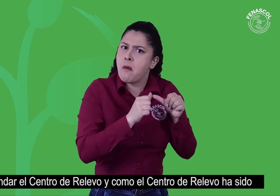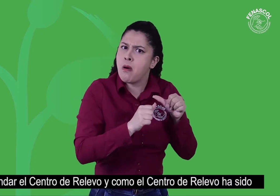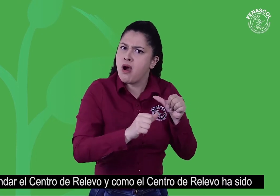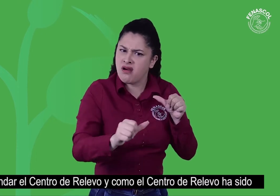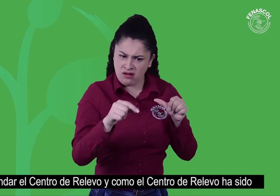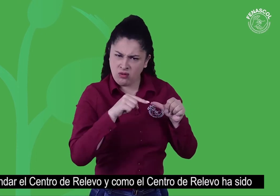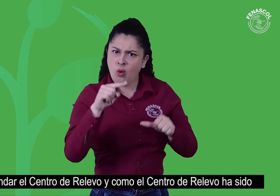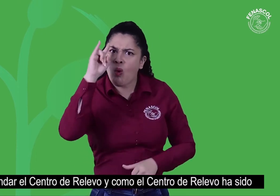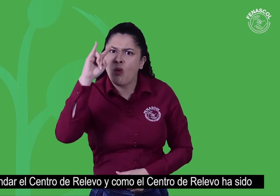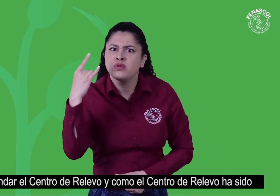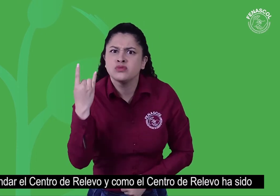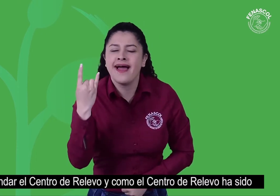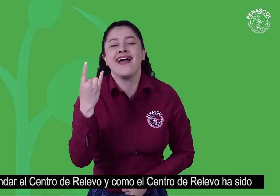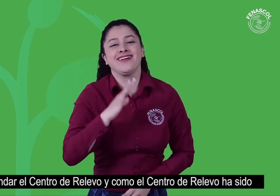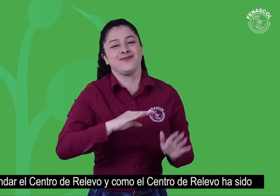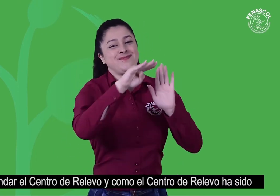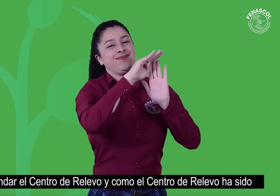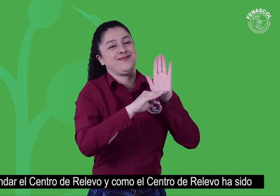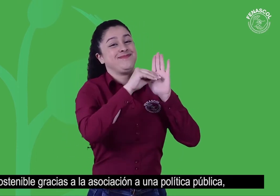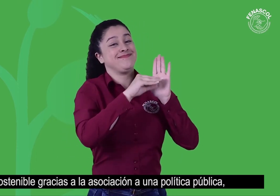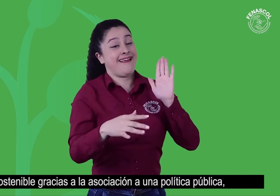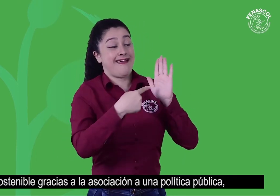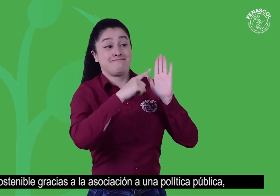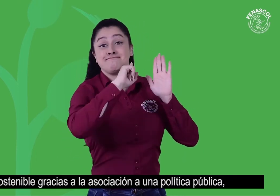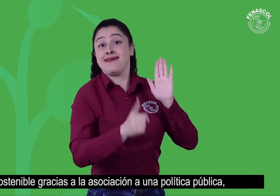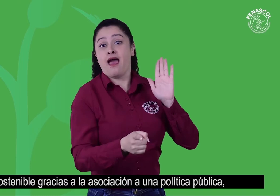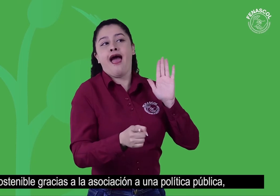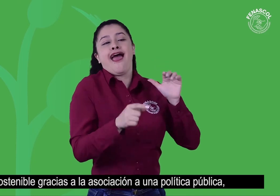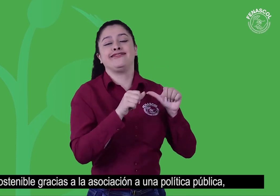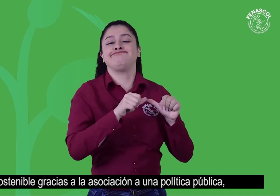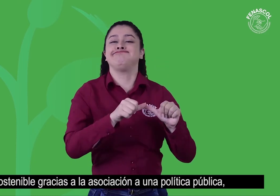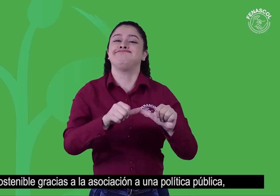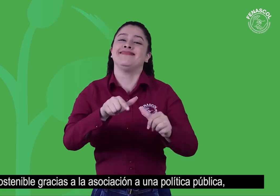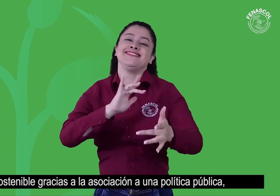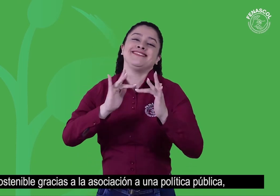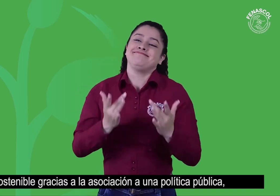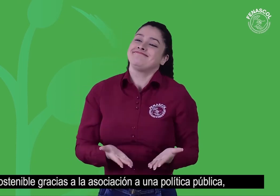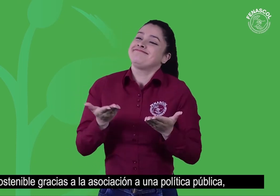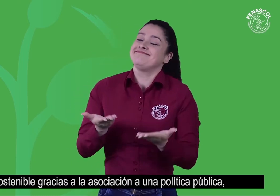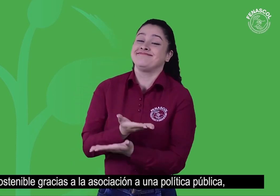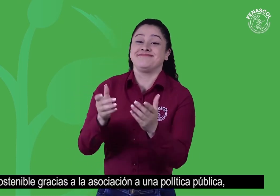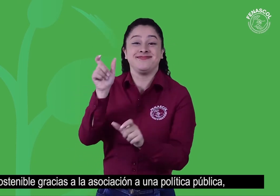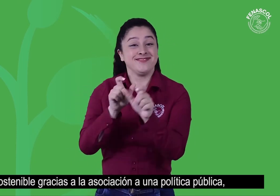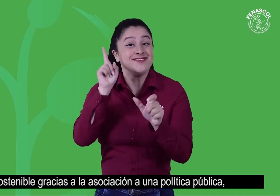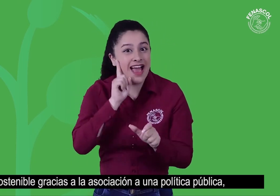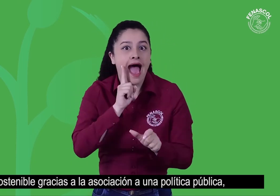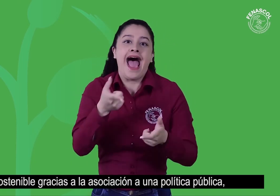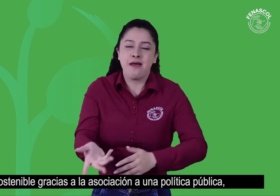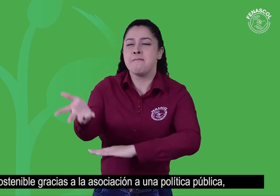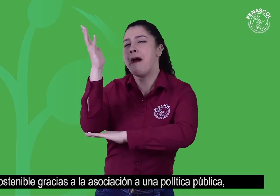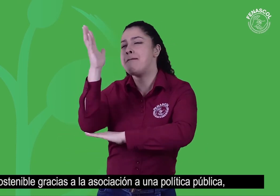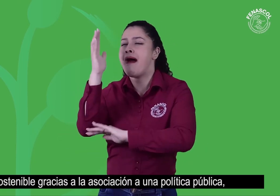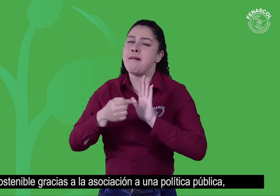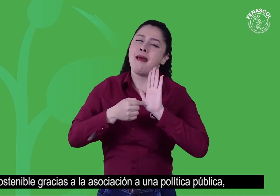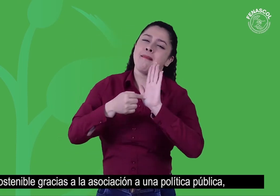Centro de Relevo y cómo el Centro de Relevo ha sido sostenible gracias a la Asociación a una Política